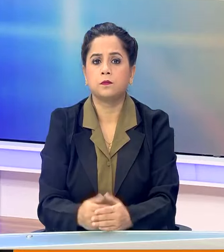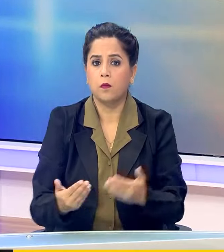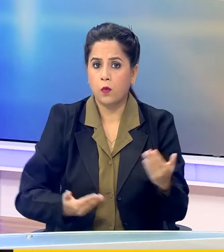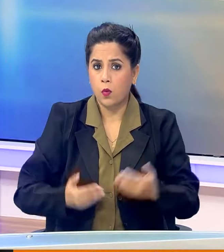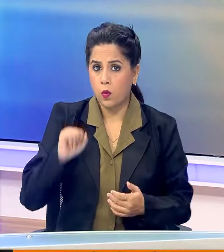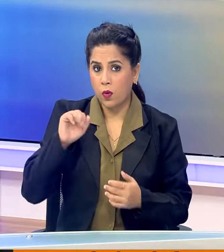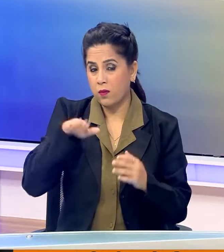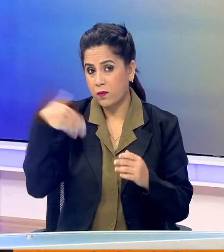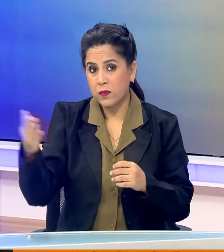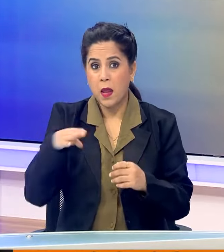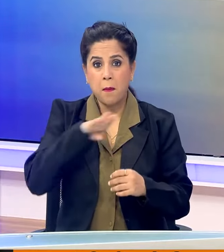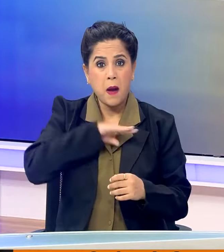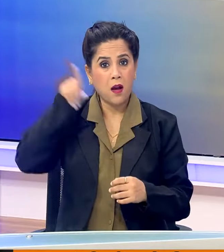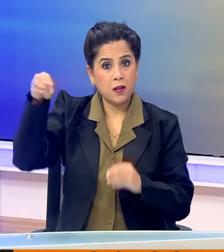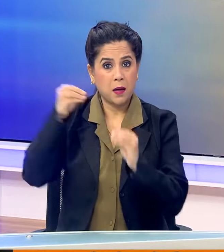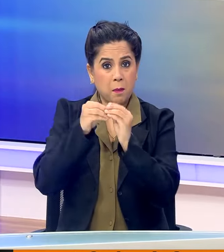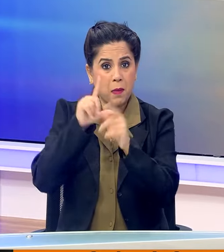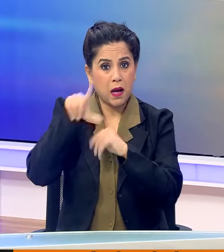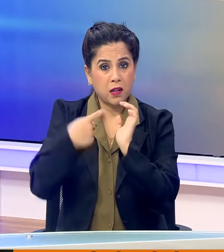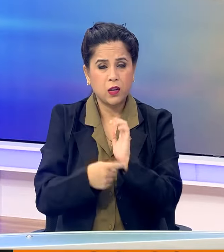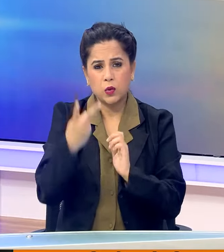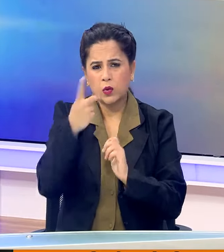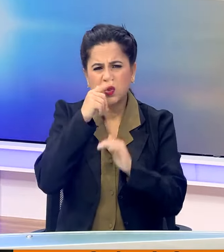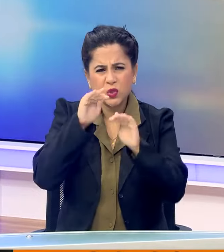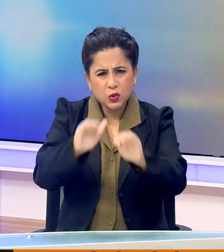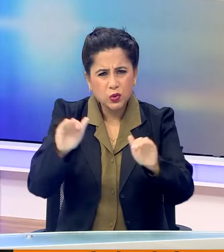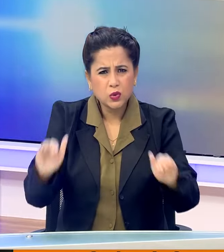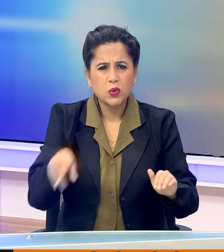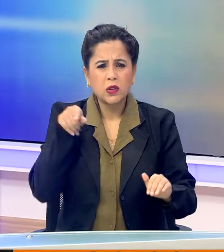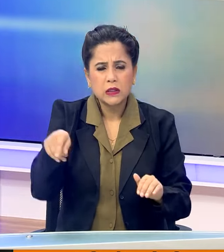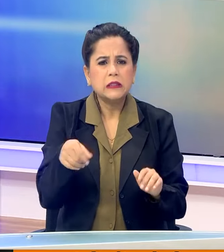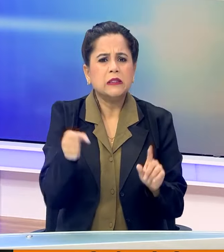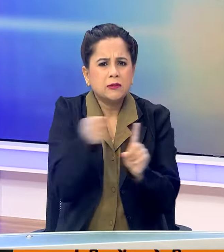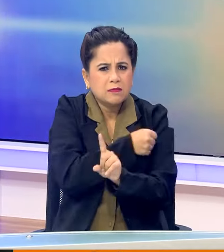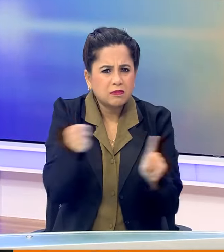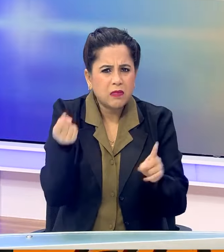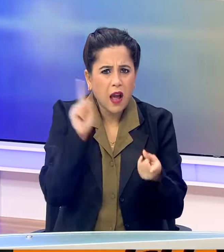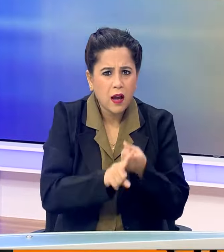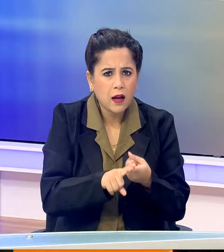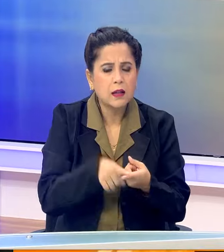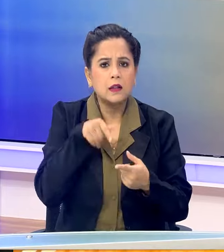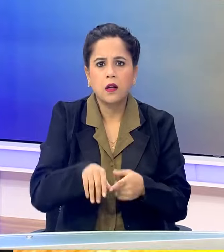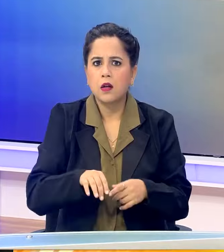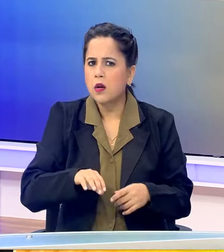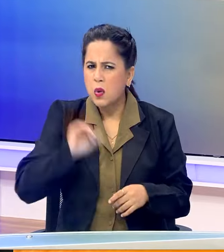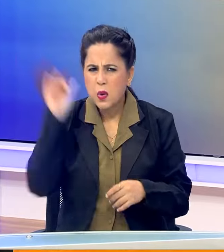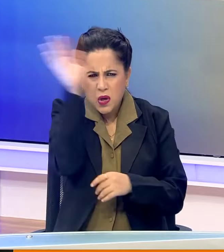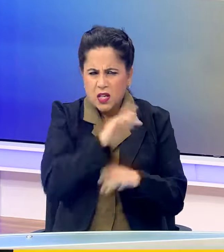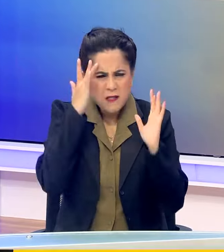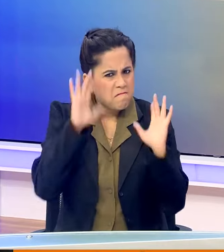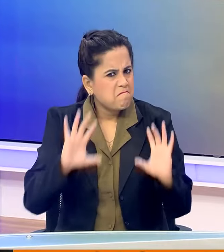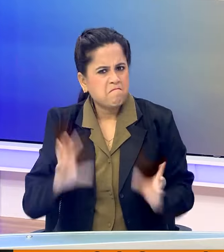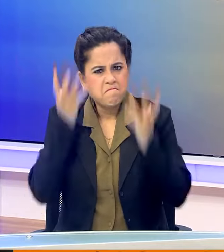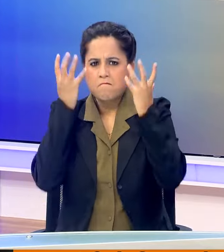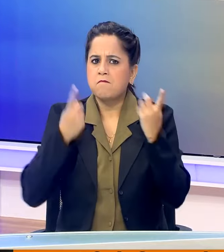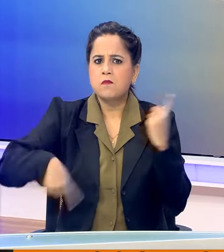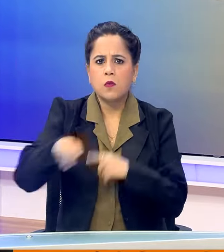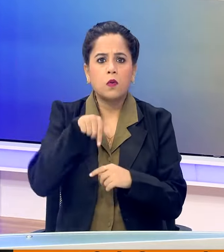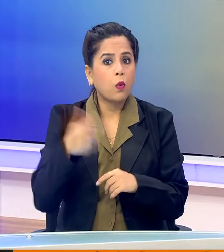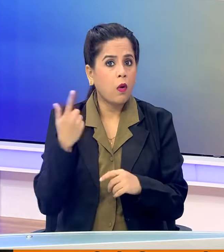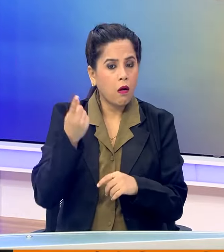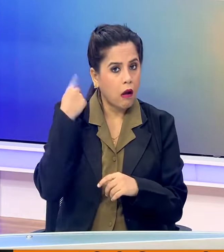कोलकाता के बाद महाराष्ट्र के बदलापुर में दो बच्चियों के साथ यौन उत्पीड़न की घटना से पूरा देश गुस्से में है इसका असर